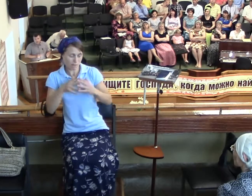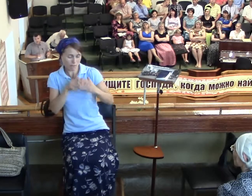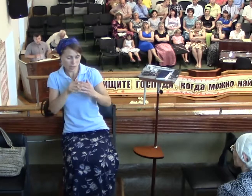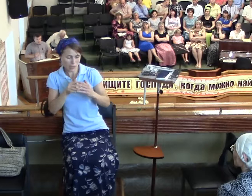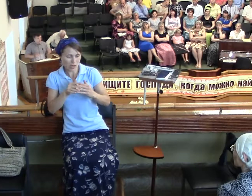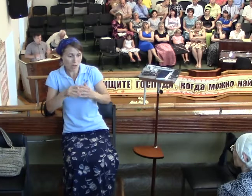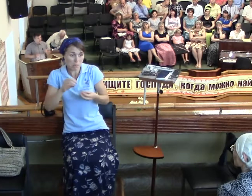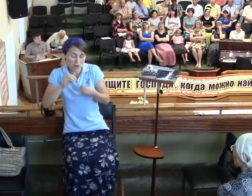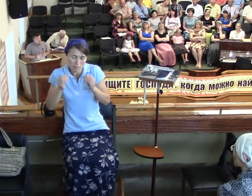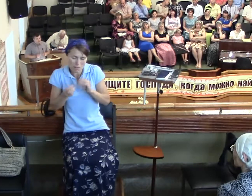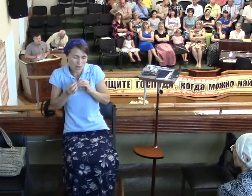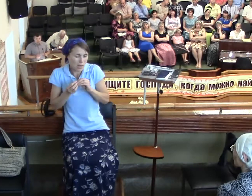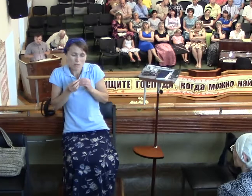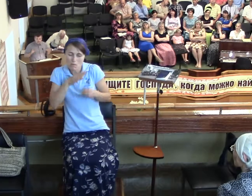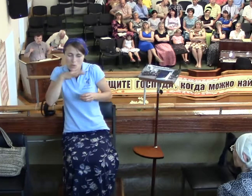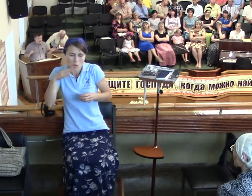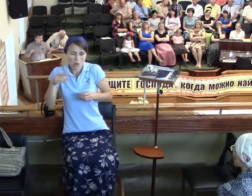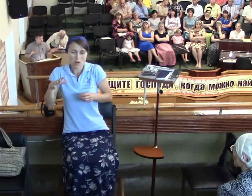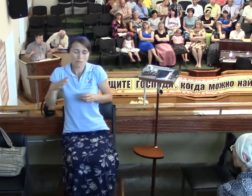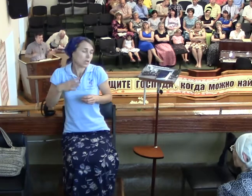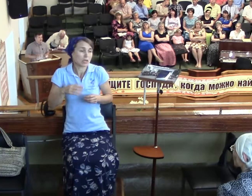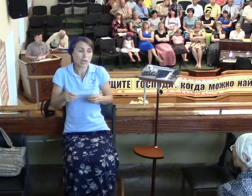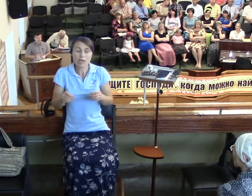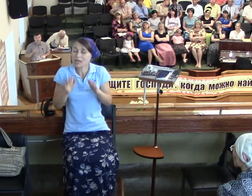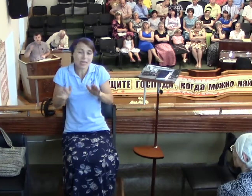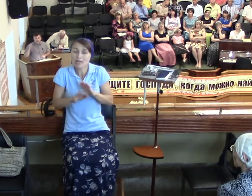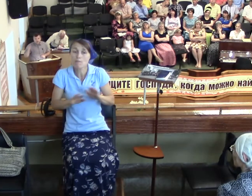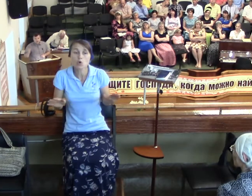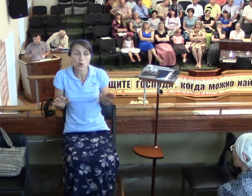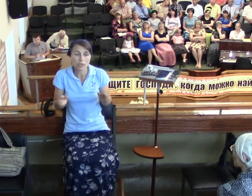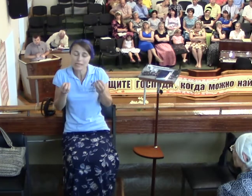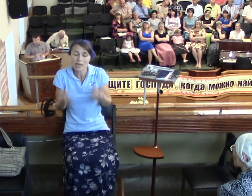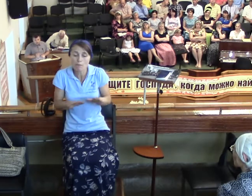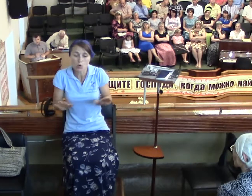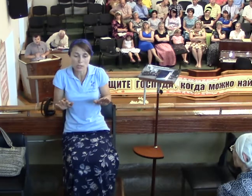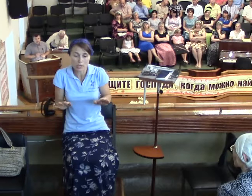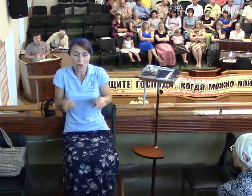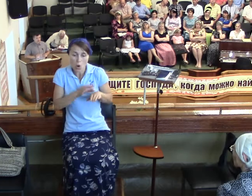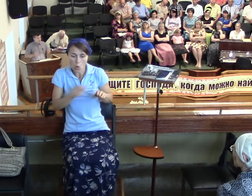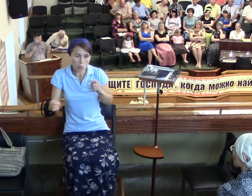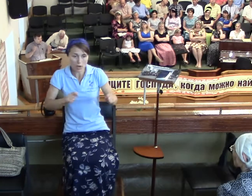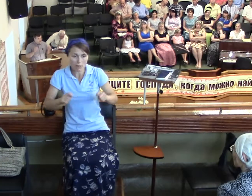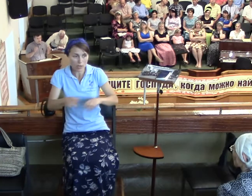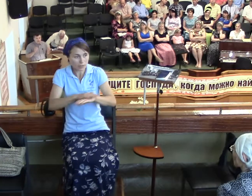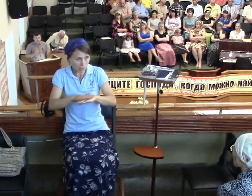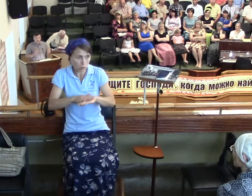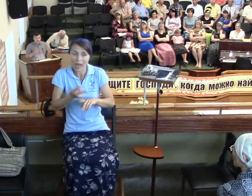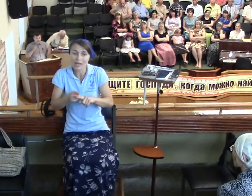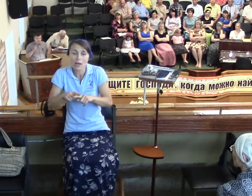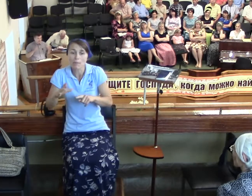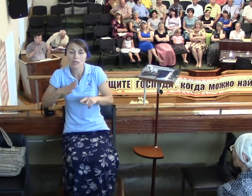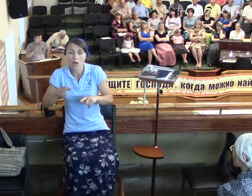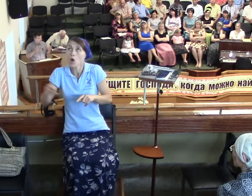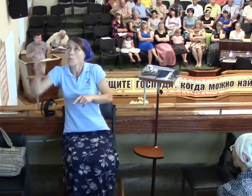проблем. И он не просто управлял народом, может быть, как другие цари, но он управлял Божьим народом. И это еще более